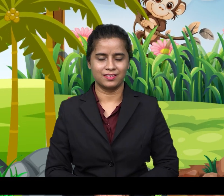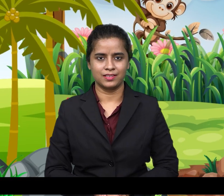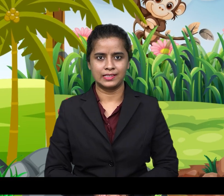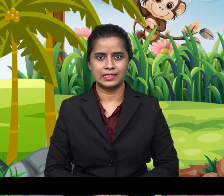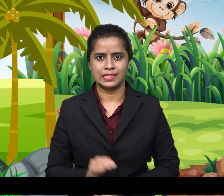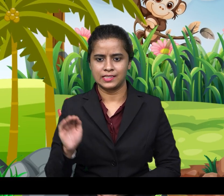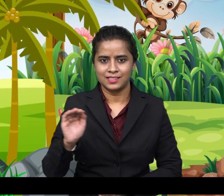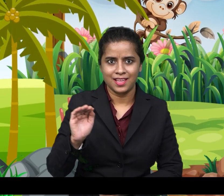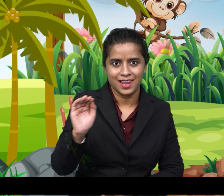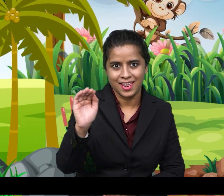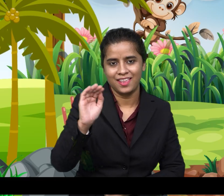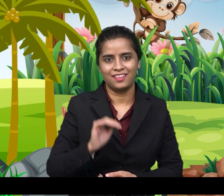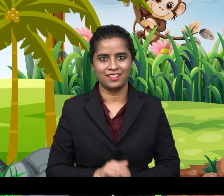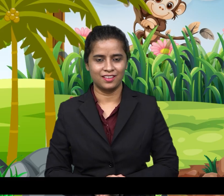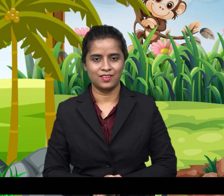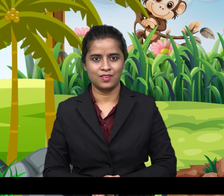सांप,